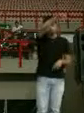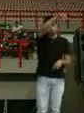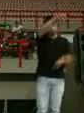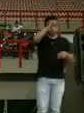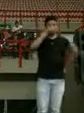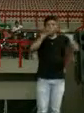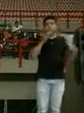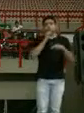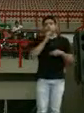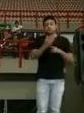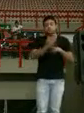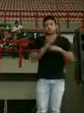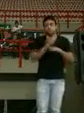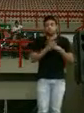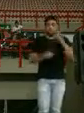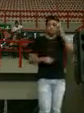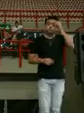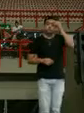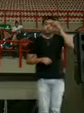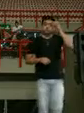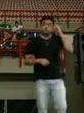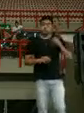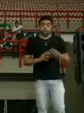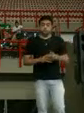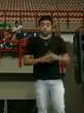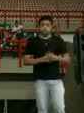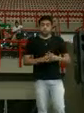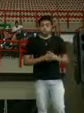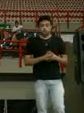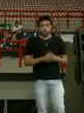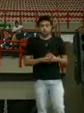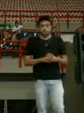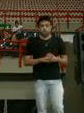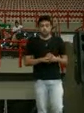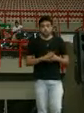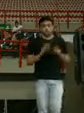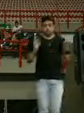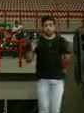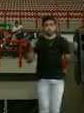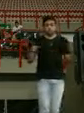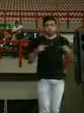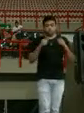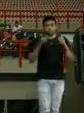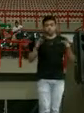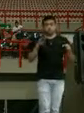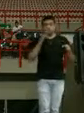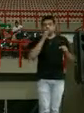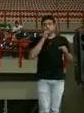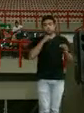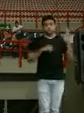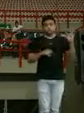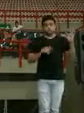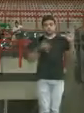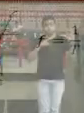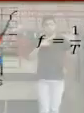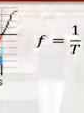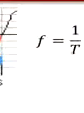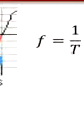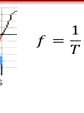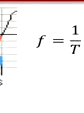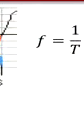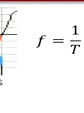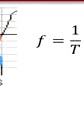Então, vê se você me ajuda aqui, por favor. Olha o que eu coloquei aí, tá certo isso aí, ó? Ele gastou